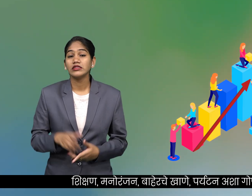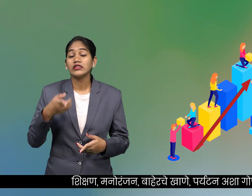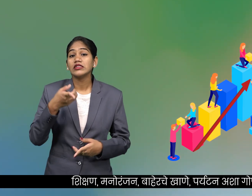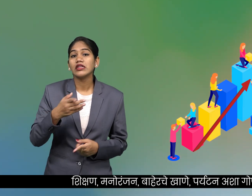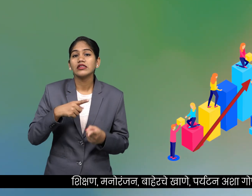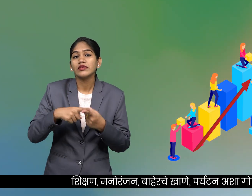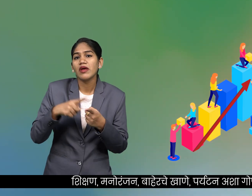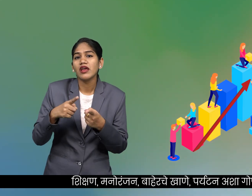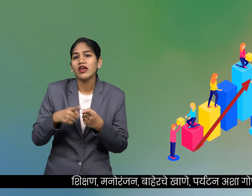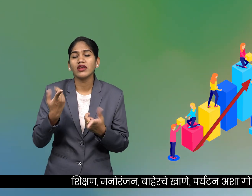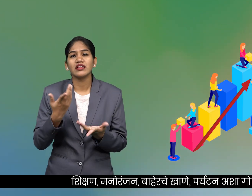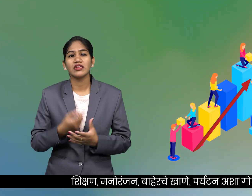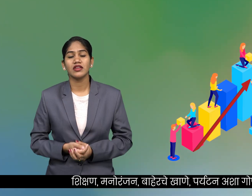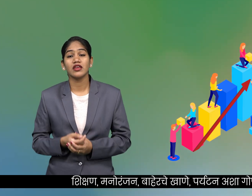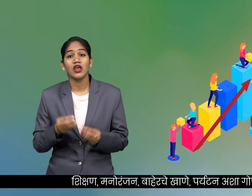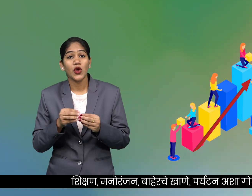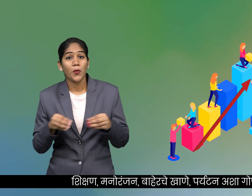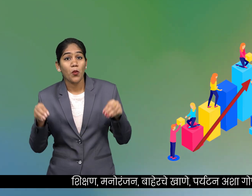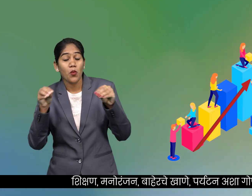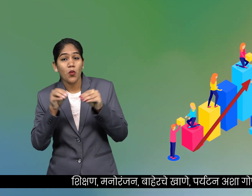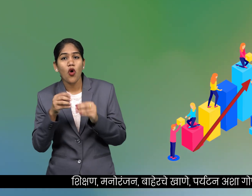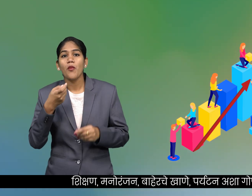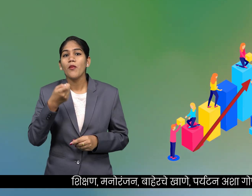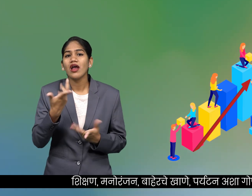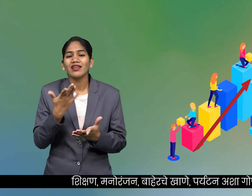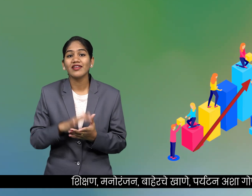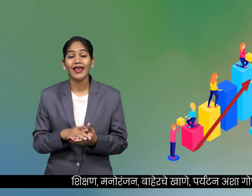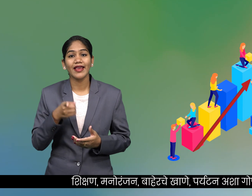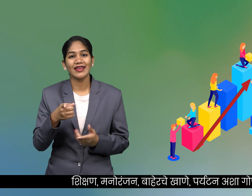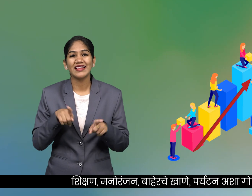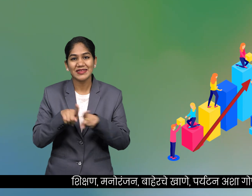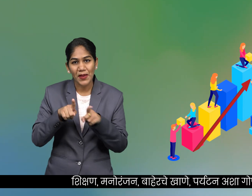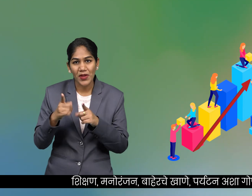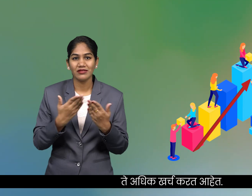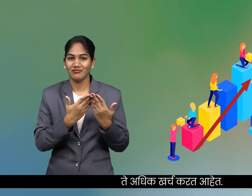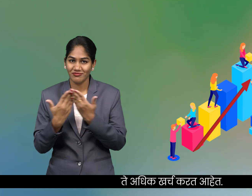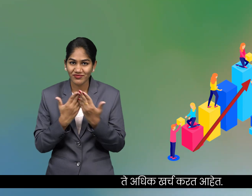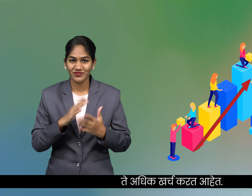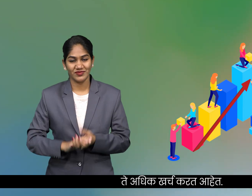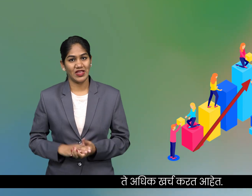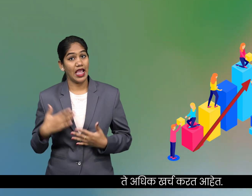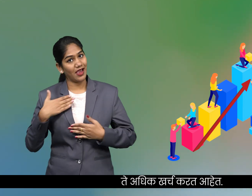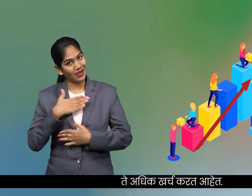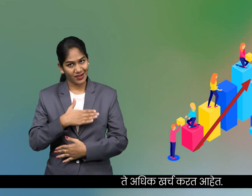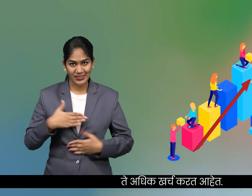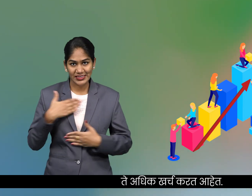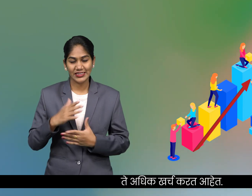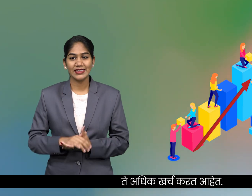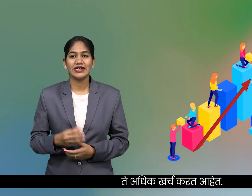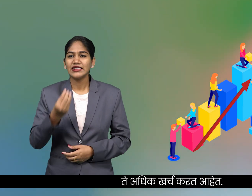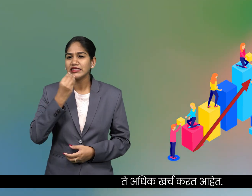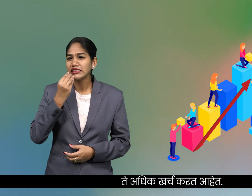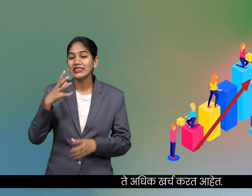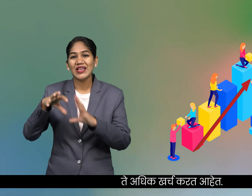शिक्षण, मनोरंजन, बाहेरचे खाणे, पर्यटन अशा गोष्टींवर ते अधिक खर्च करत आहेत.